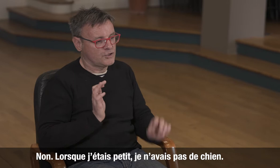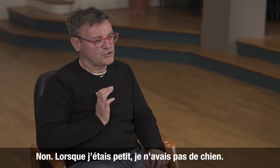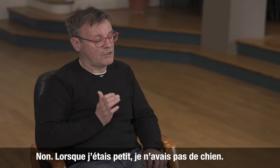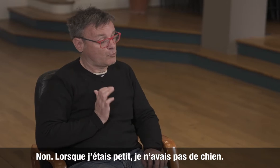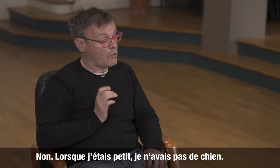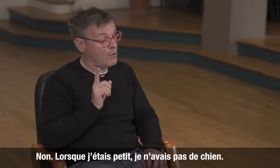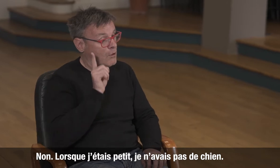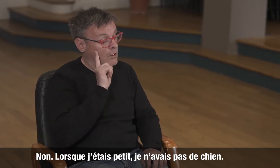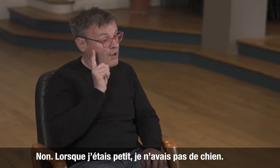Non.